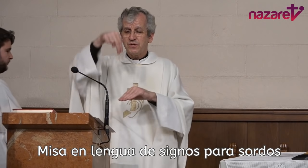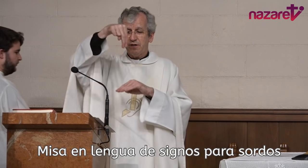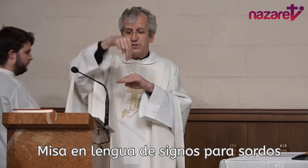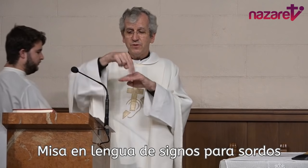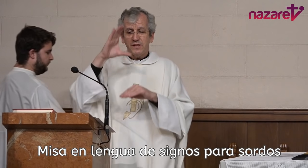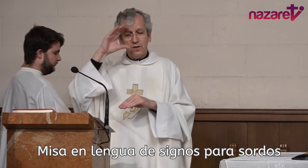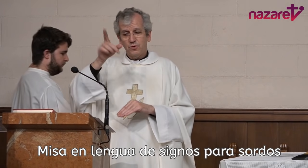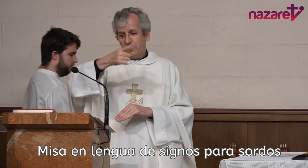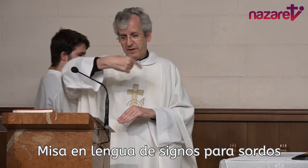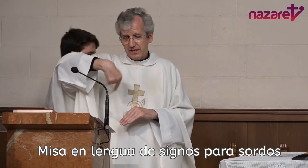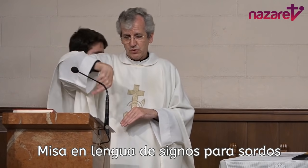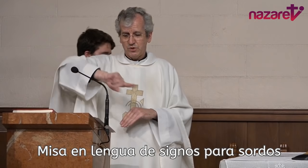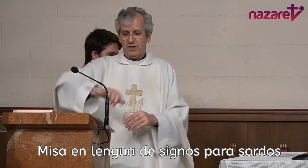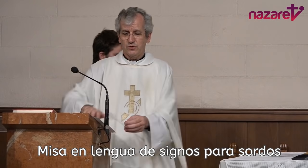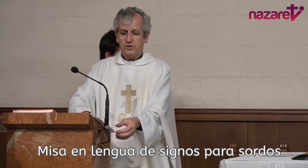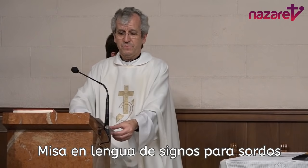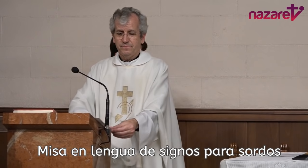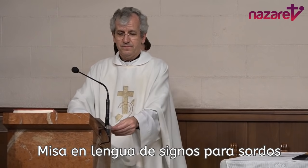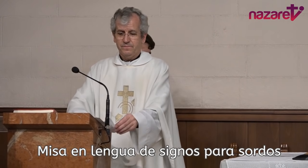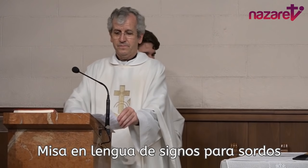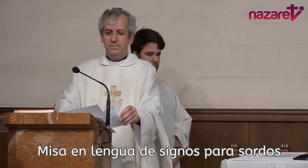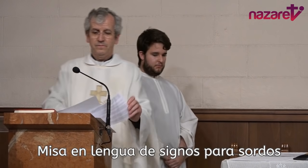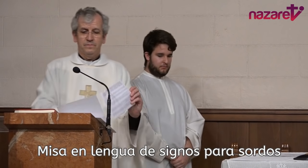Jesús resucitado, escúchanos.